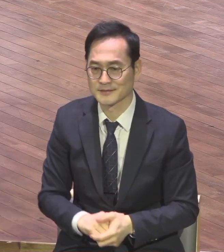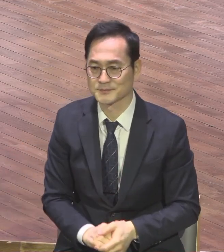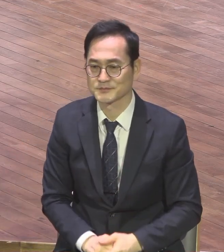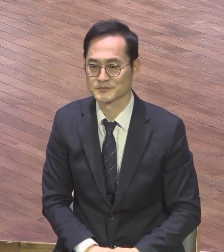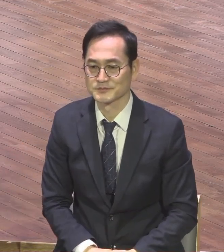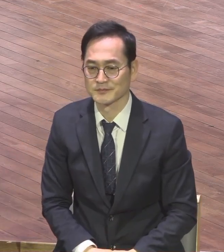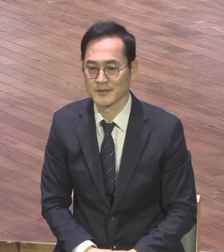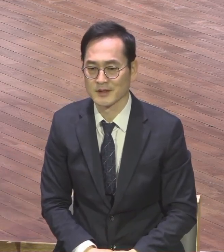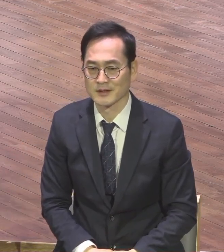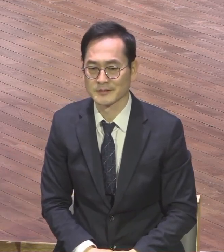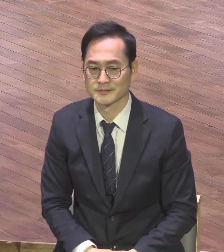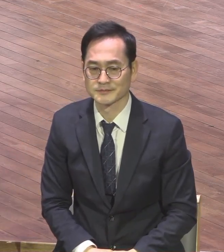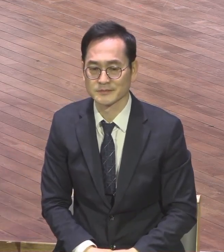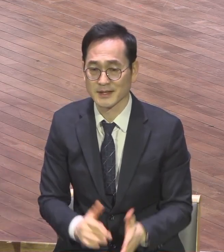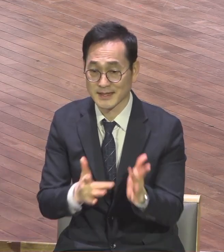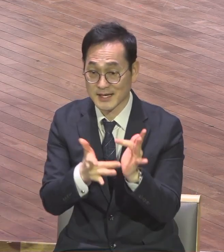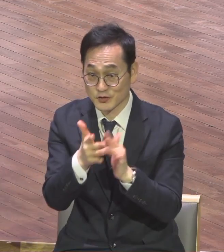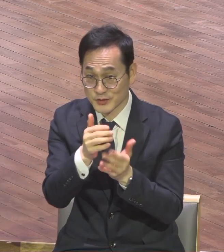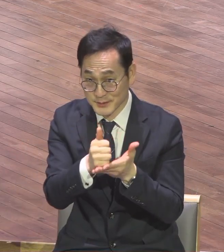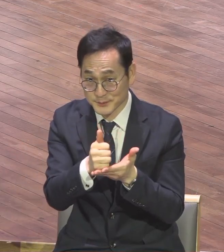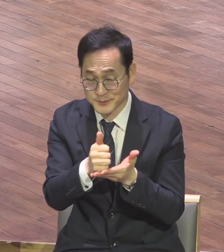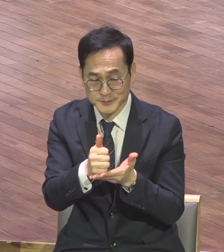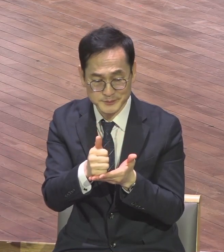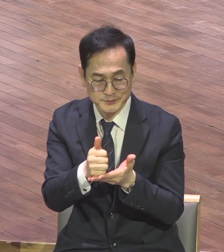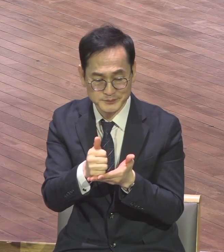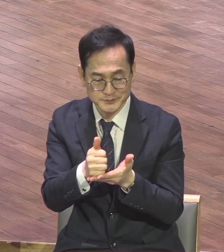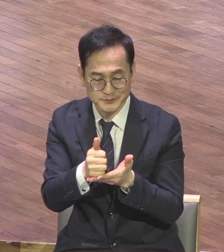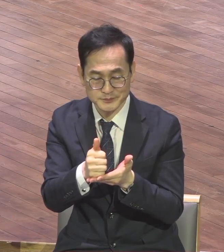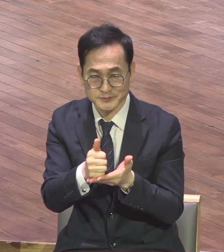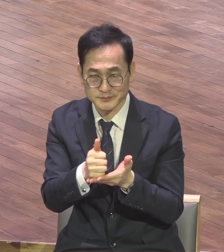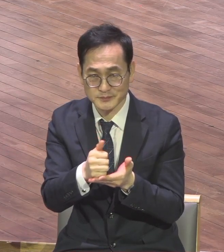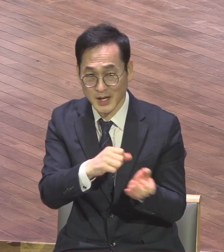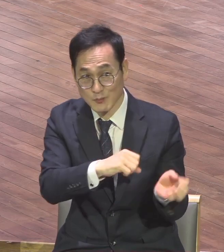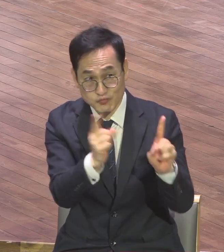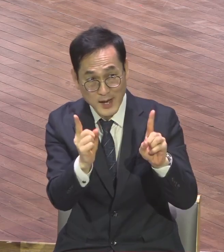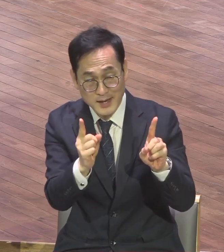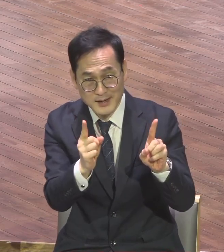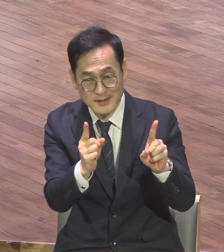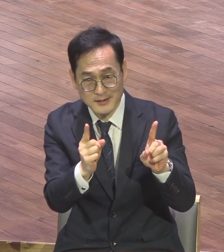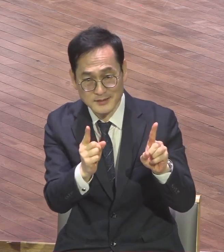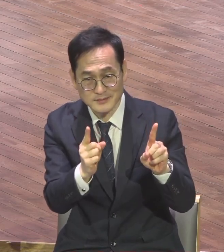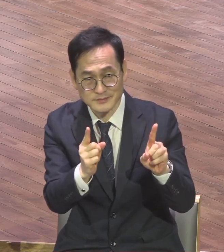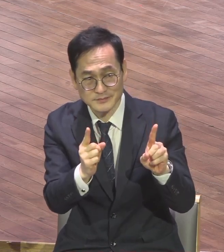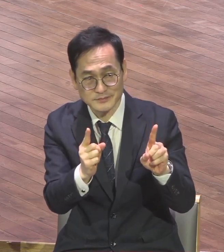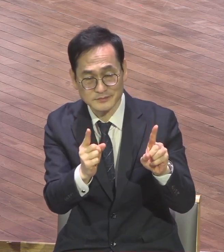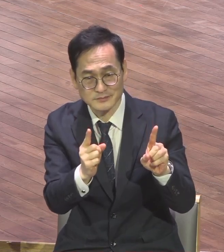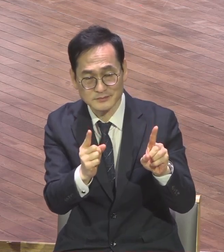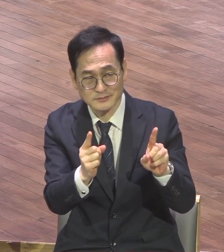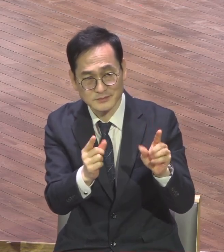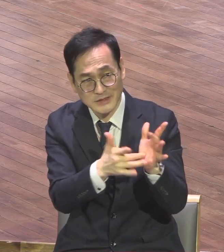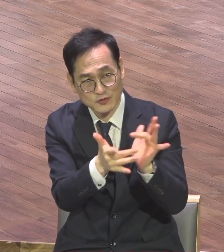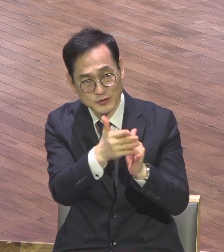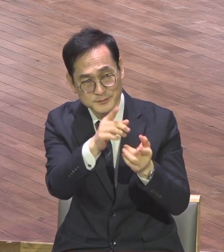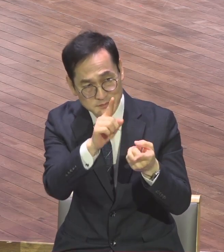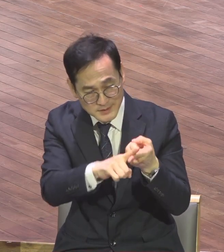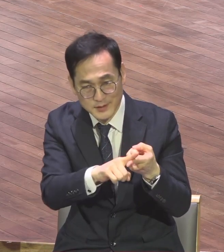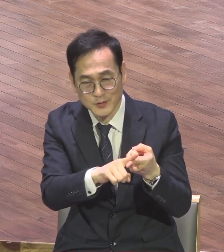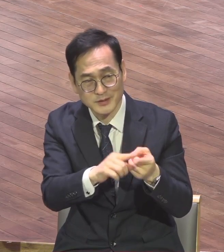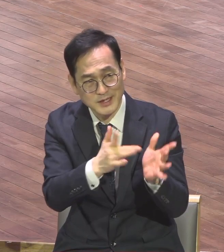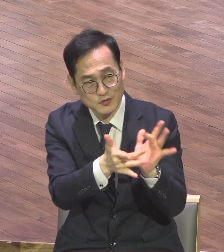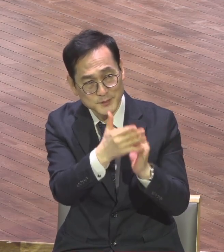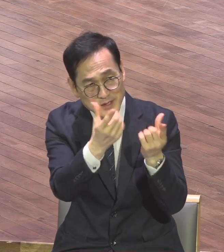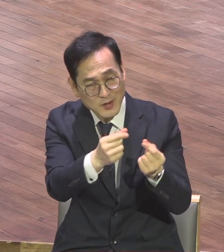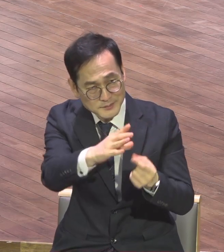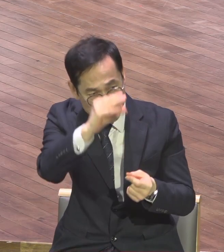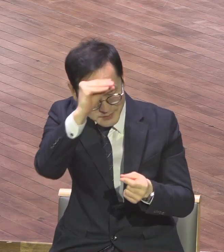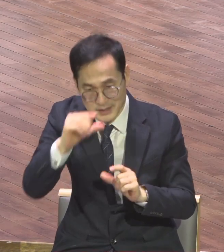이 마지막 시대 말, 예수님 부활의 이 놀라운 실감 나는 삶을 살아야 된다. 그 말이지요. 이렇게 우리는